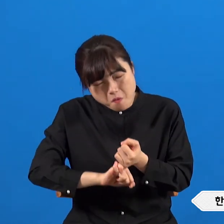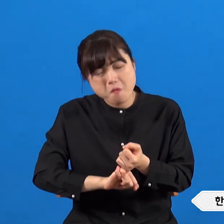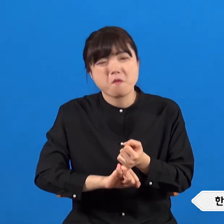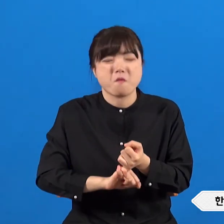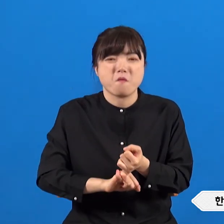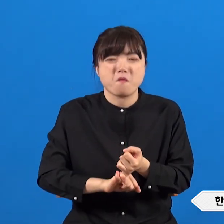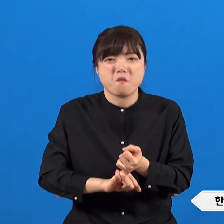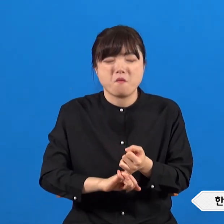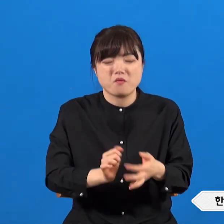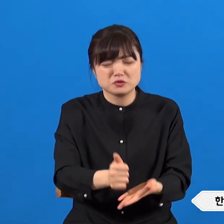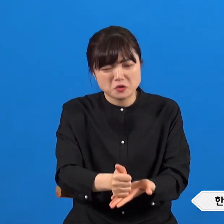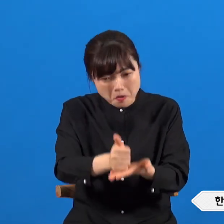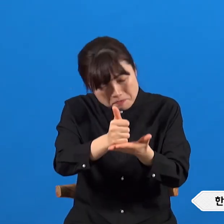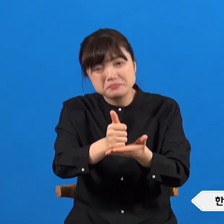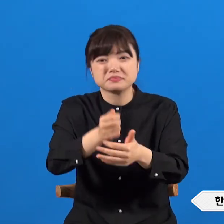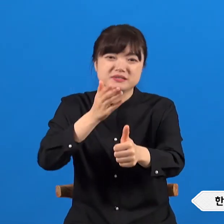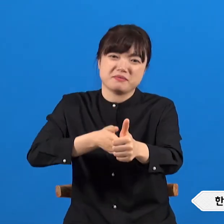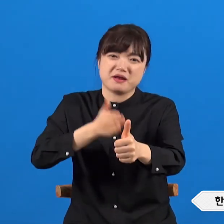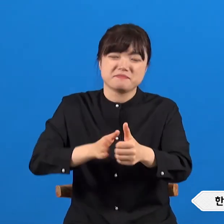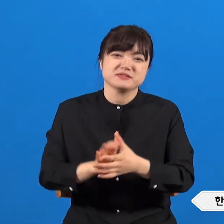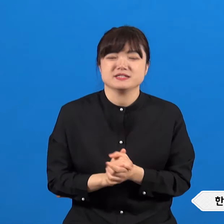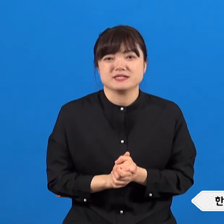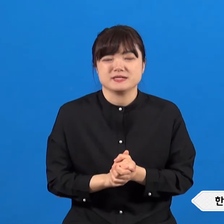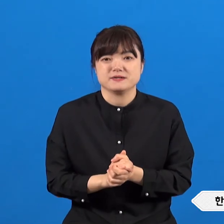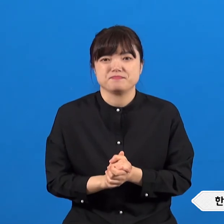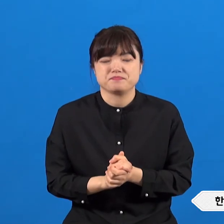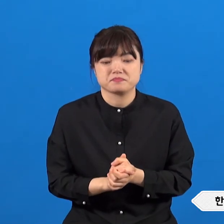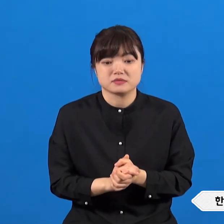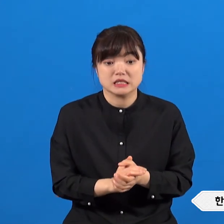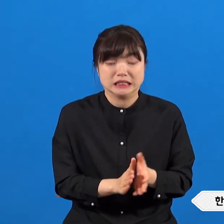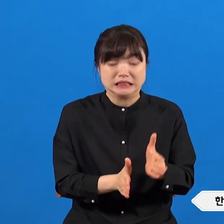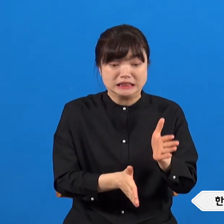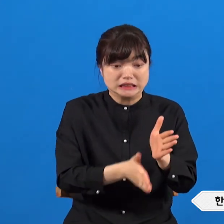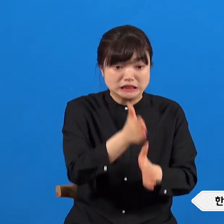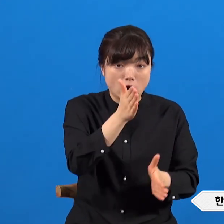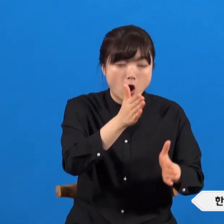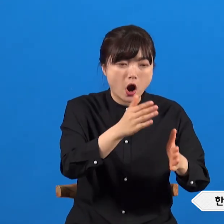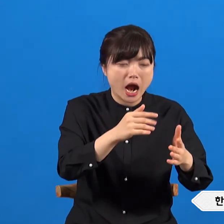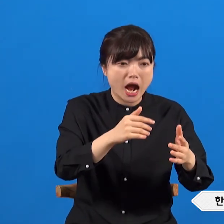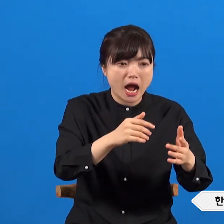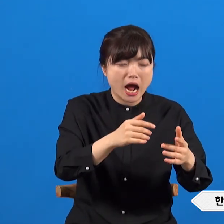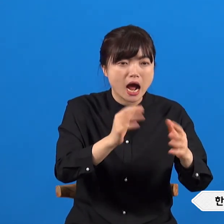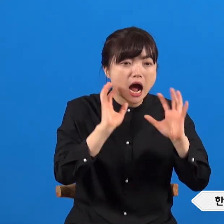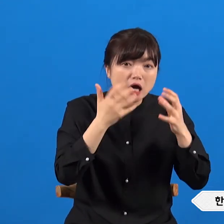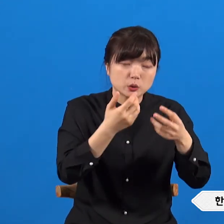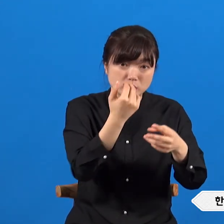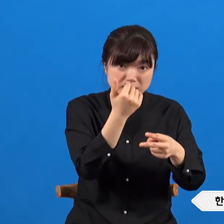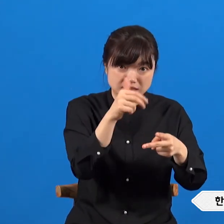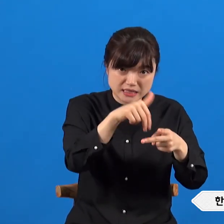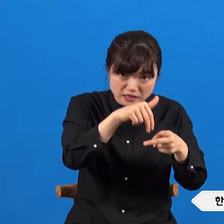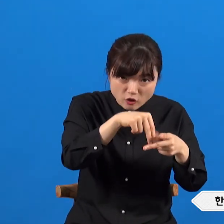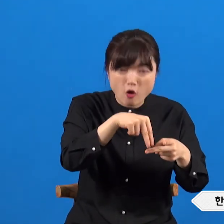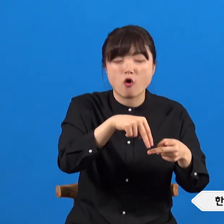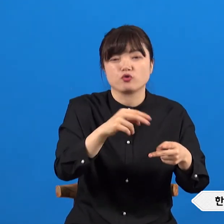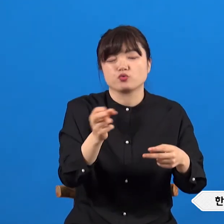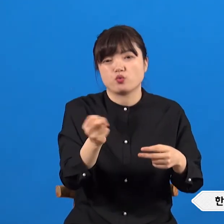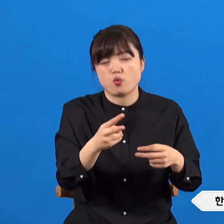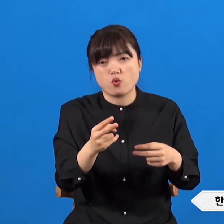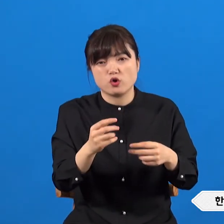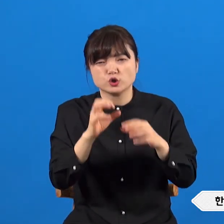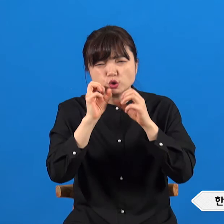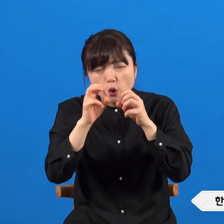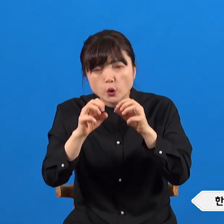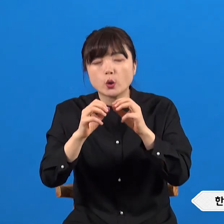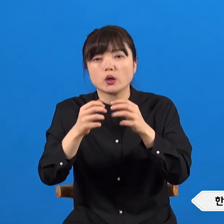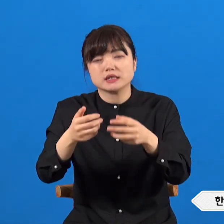사역, 섬기는 사역을 하시기 바랍니다. 지역 아동센터뿐 아니라 서문 사랑학교도 그렇고 또 서문